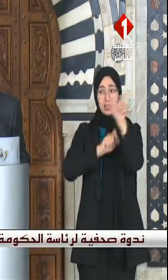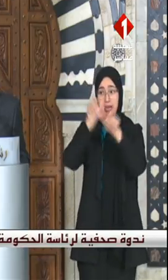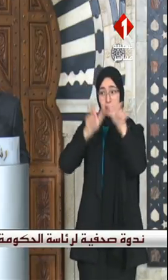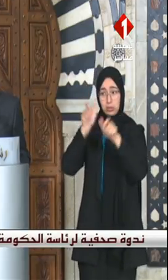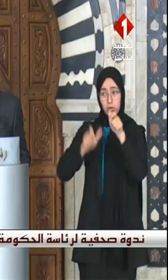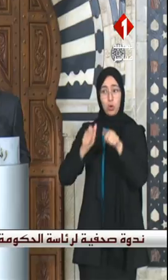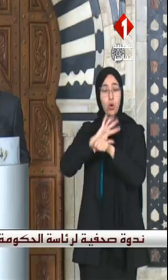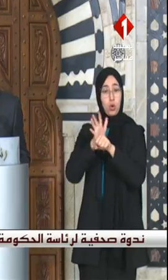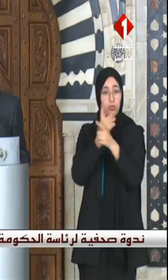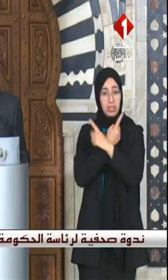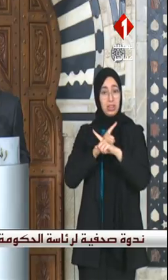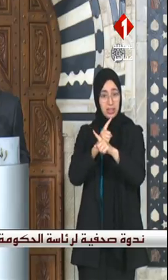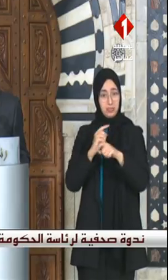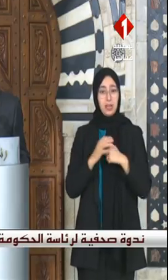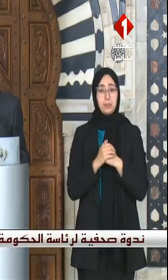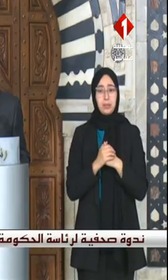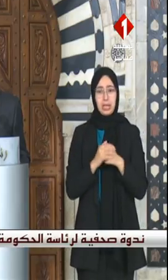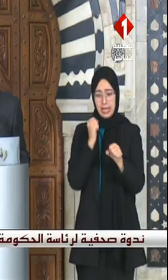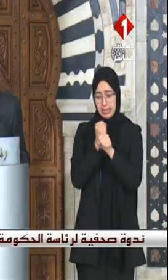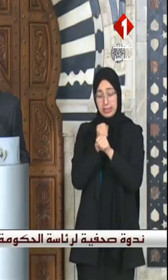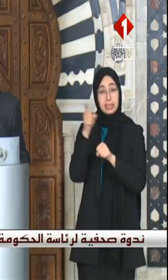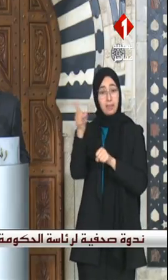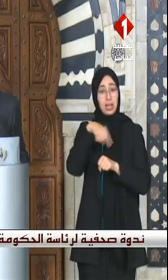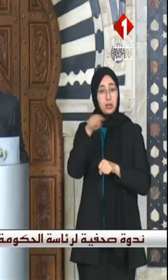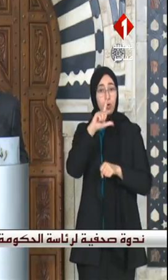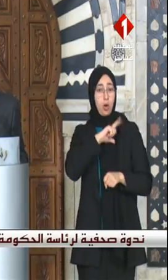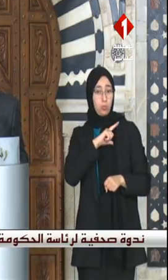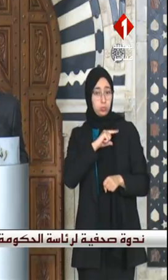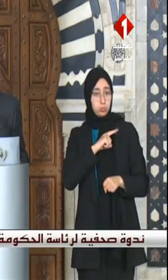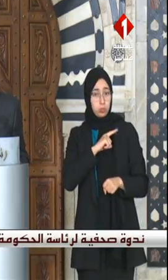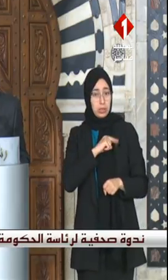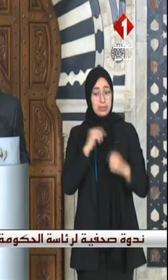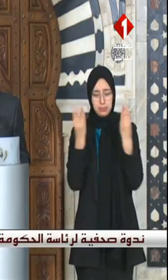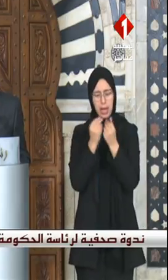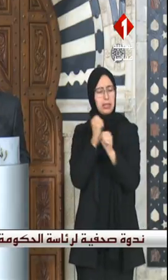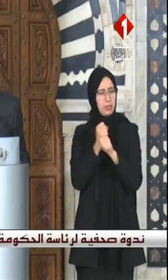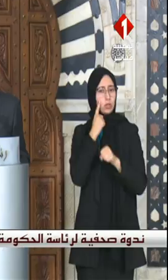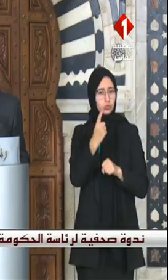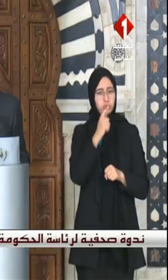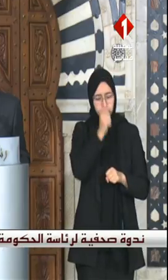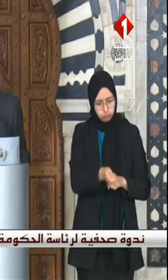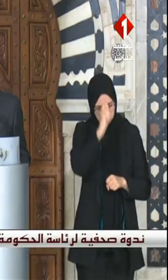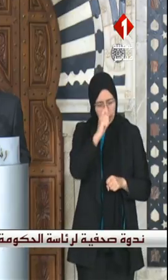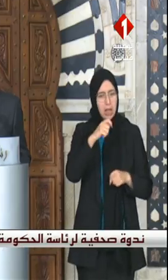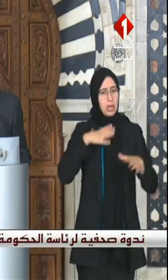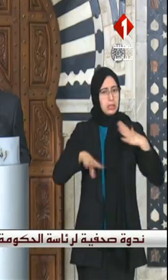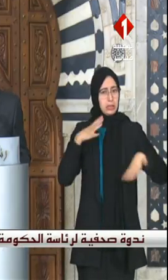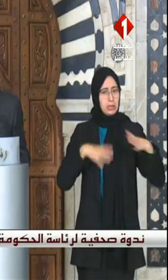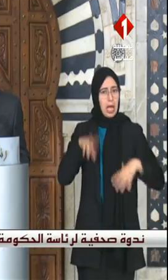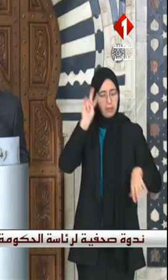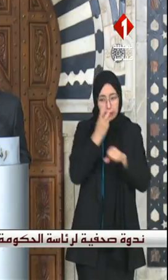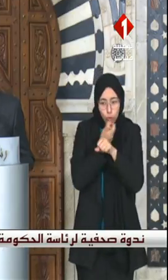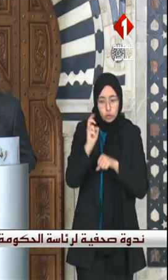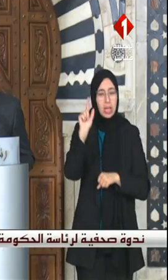كورونا. العمل يقوم به الأمنيين في الميدان هو عمل جبار، عمل مغني، عمل فيه